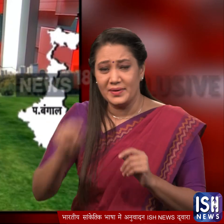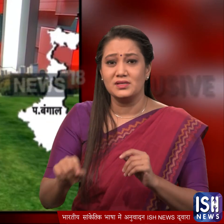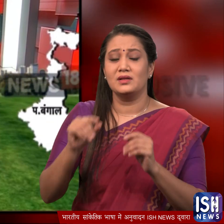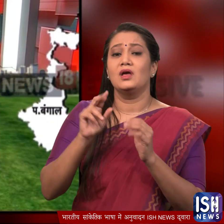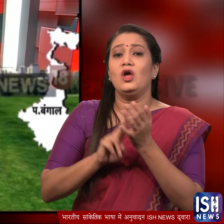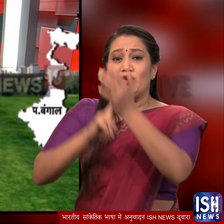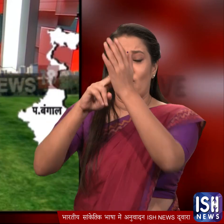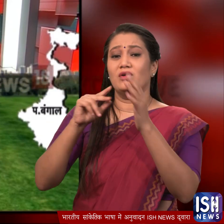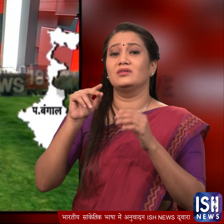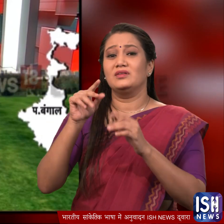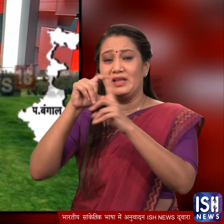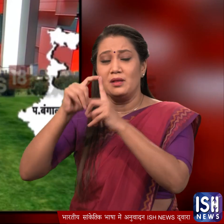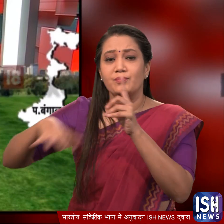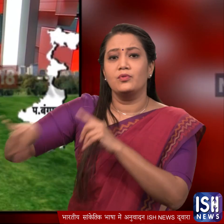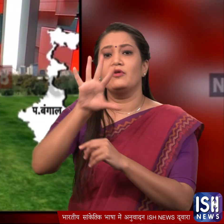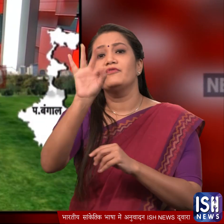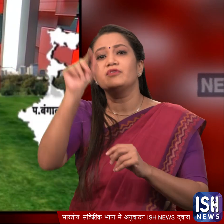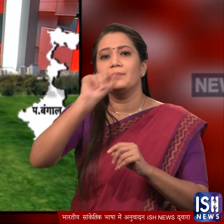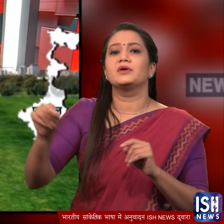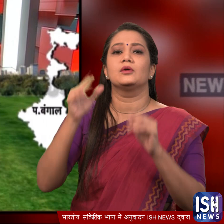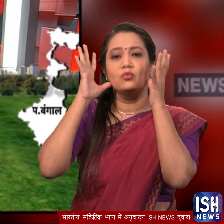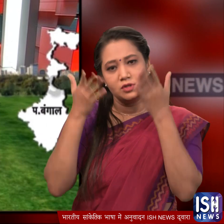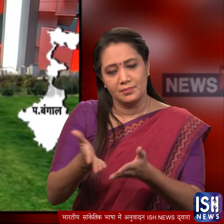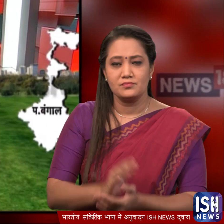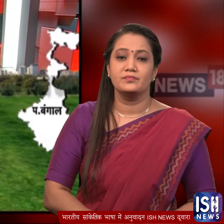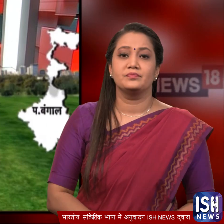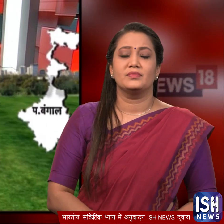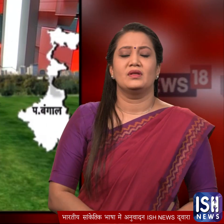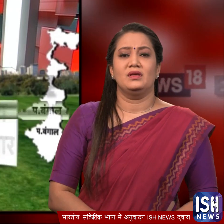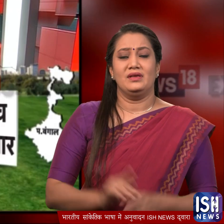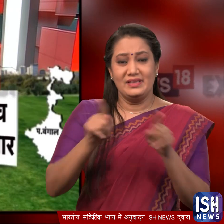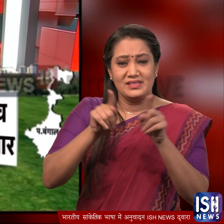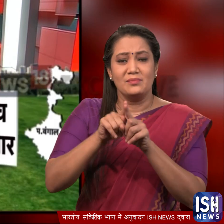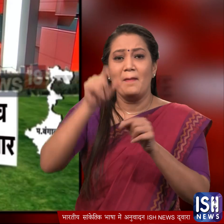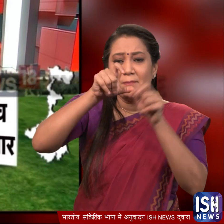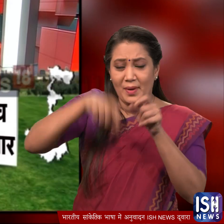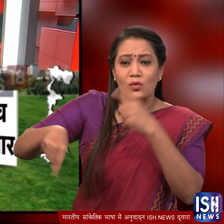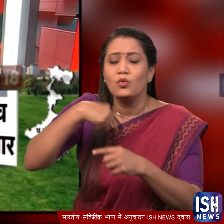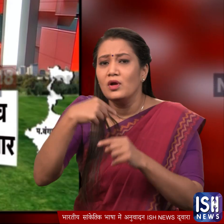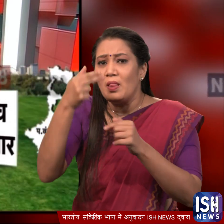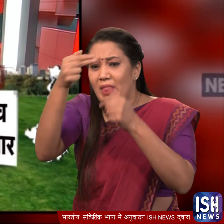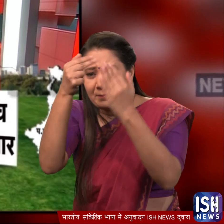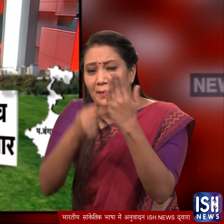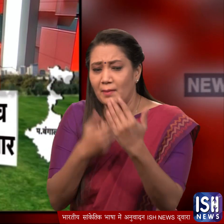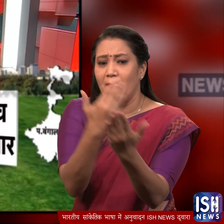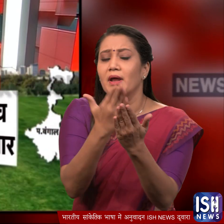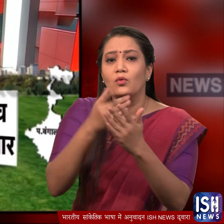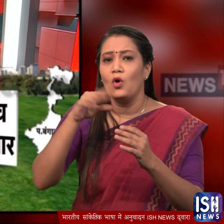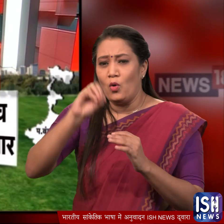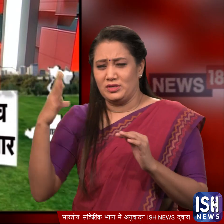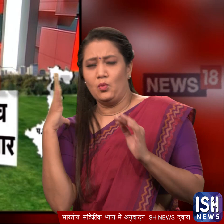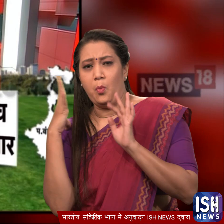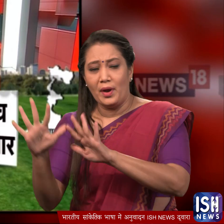51% और उत्तर दिनाजपुर में करीब 50% आबादी मुस्लिम समुदाय के लोगों की है। हालांकि पता चला है कि उम्मीदवारों के नाम का ऐलान करने से पहले